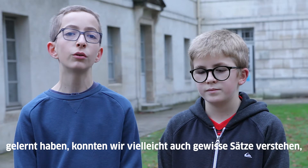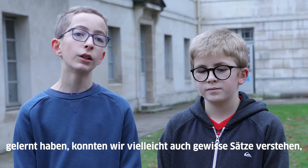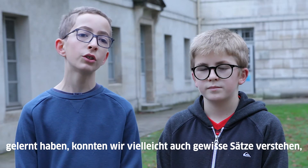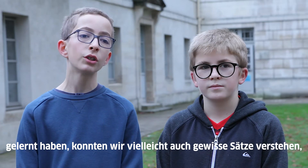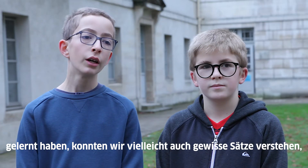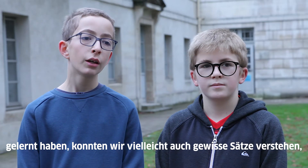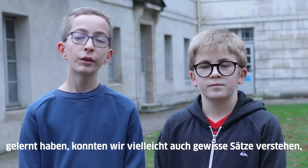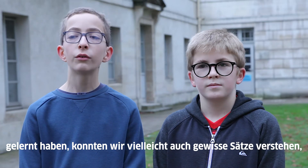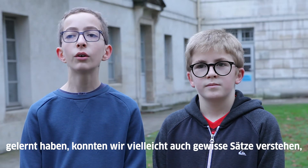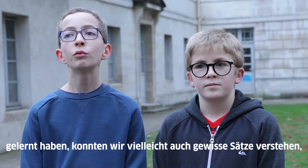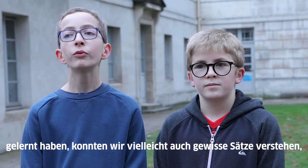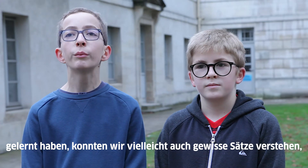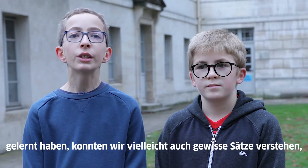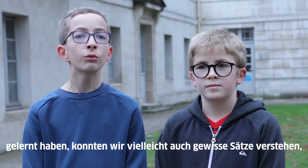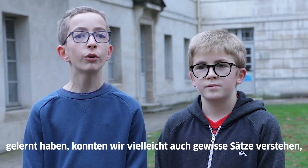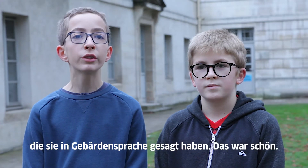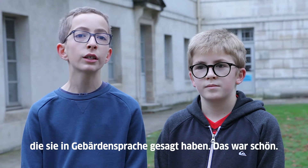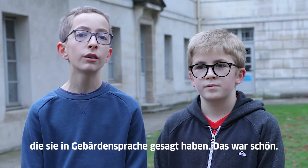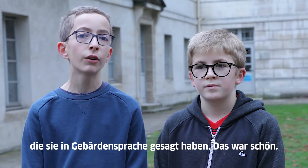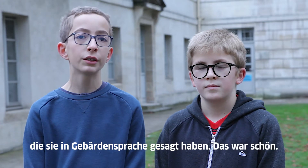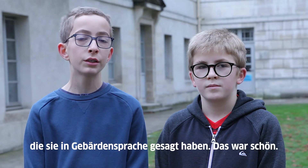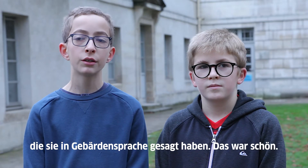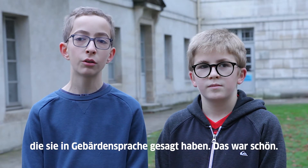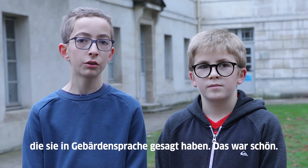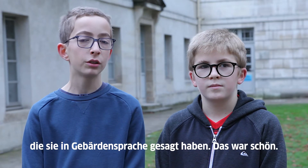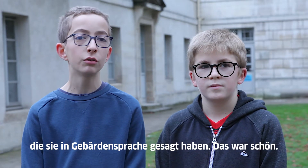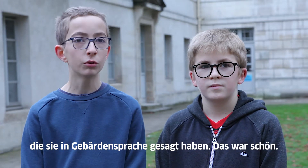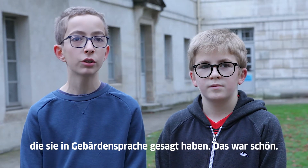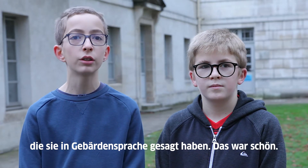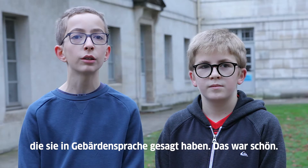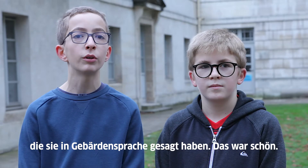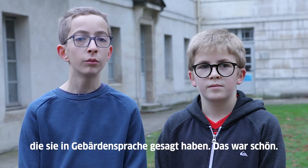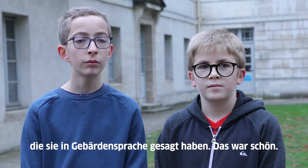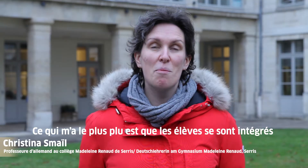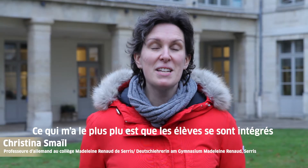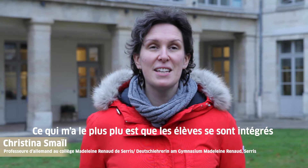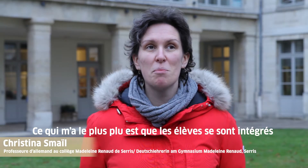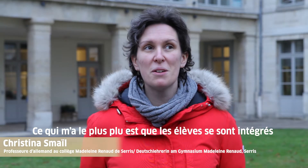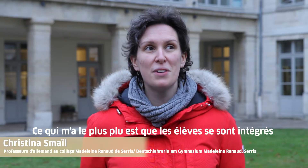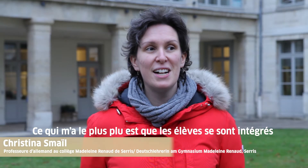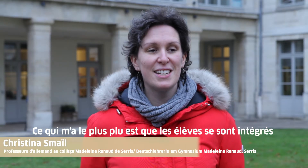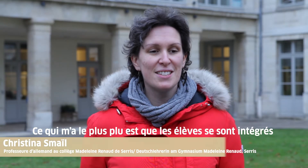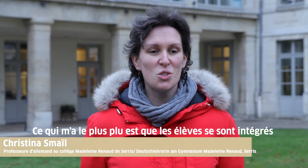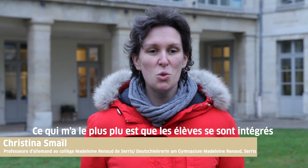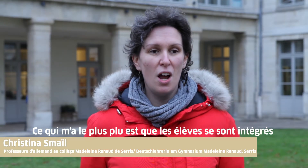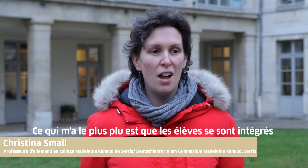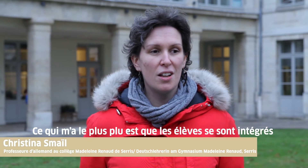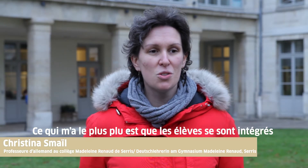collège, et des fois on pouvait peut-être comprendre certaines phrases qu'ils disaient en langue des signes, donc ça c'était sympa. Am besten hat mir gefallen, dass die Schüler